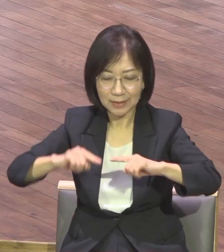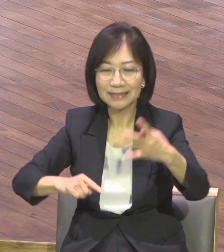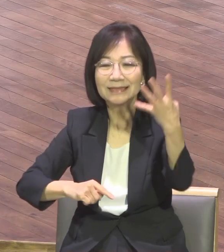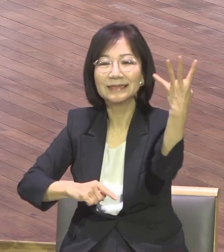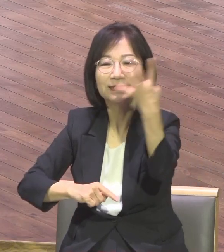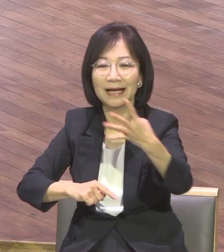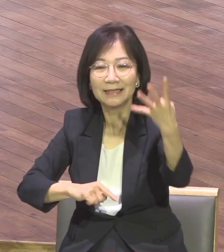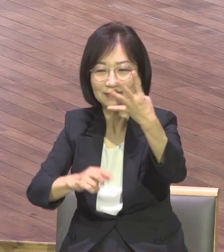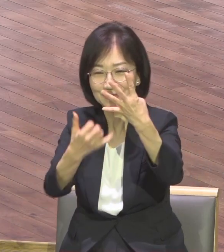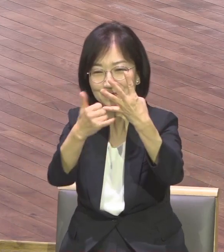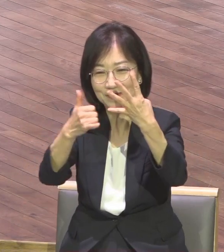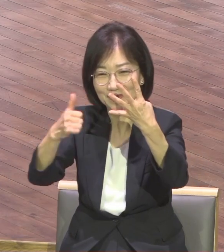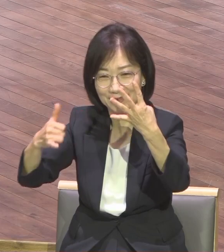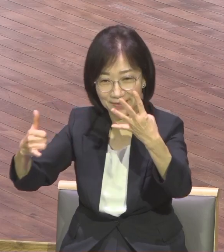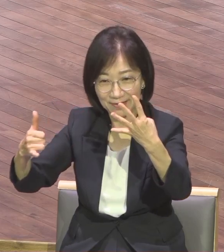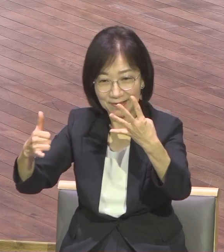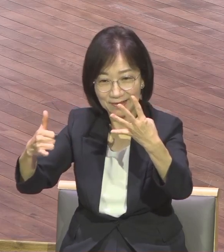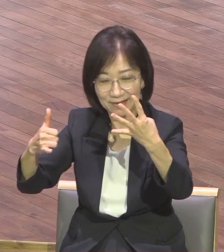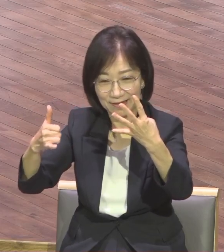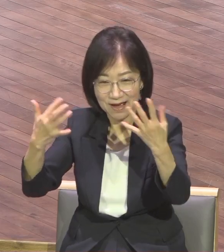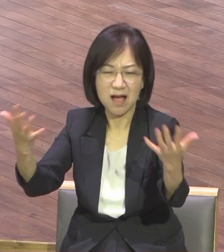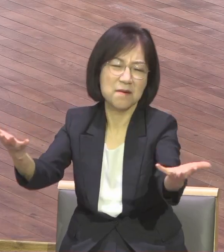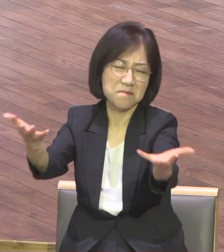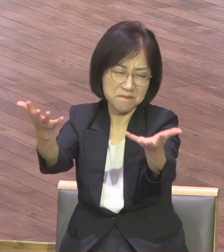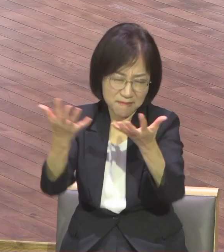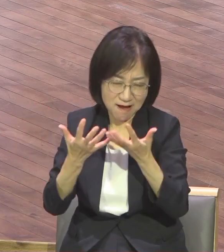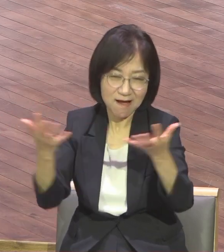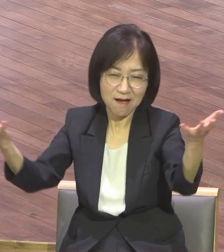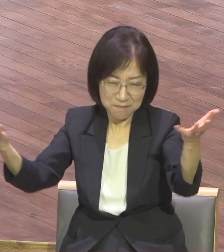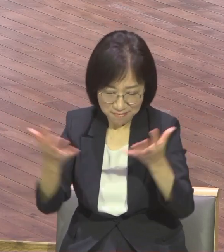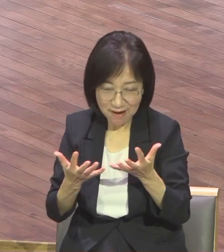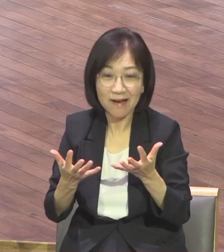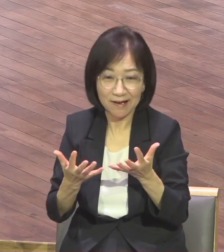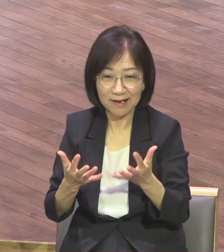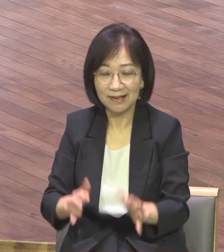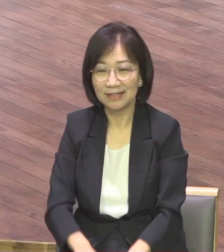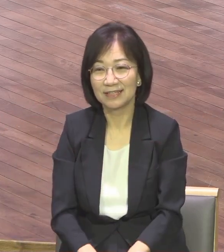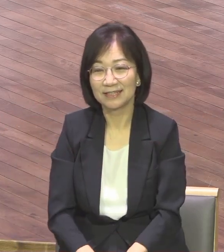그렇게 대회 집회에 참석했습니다.